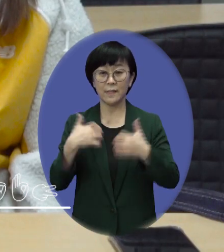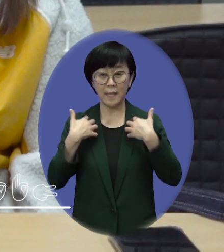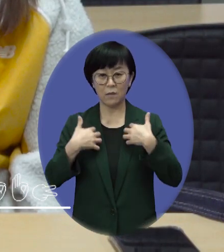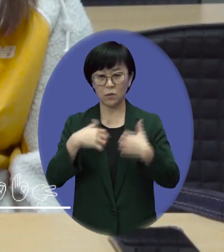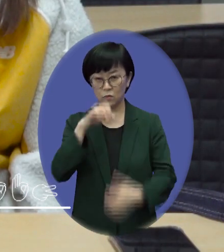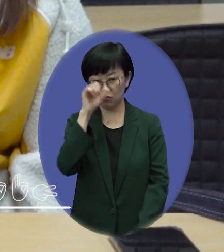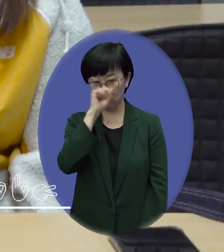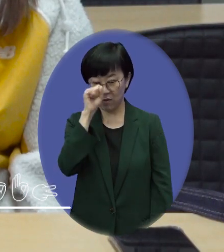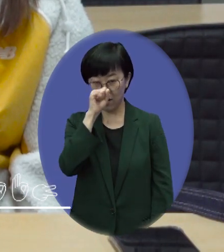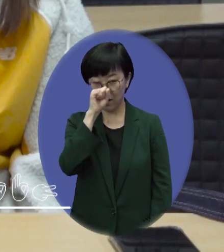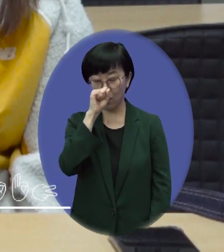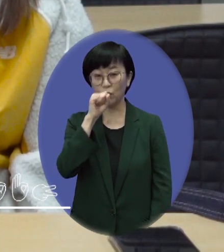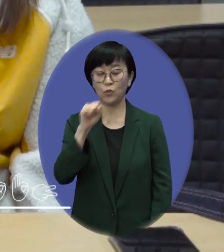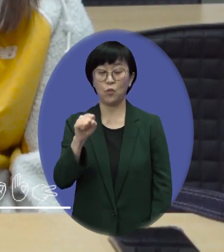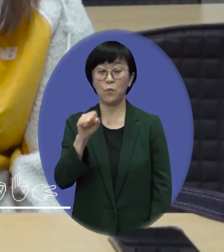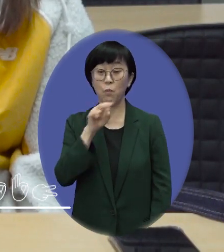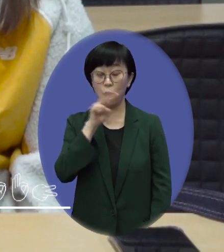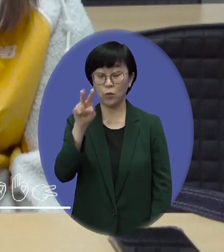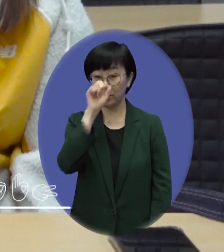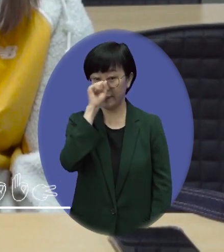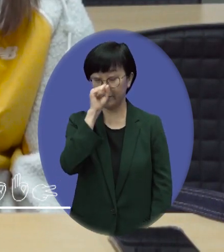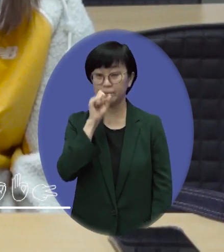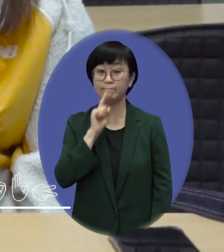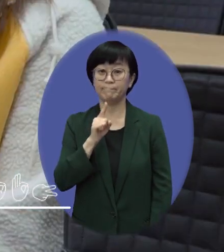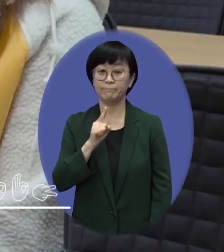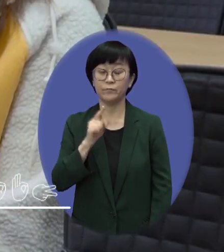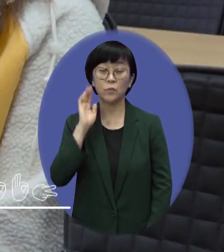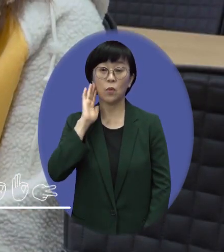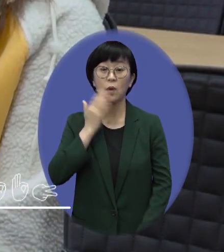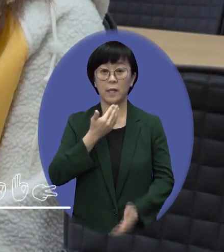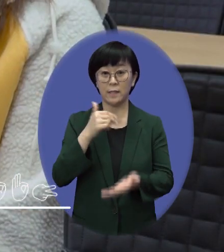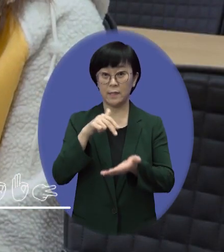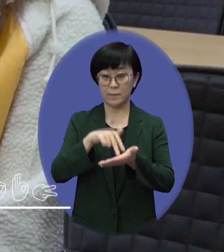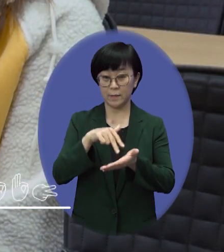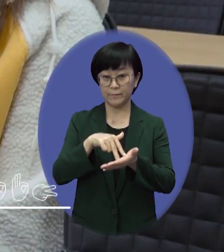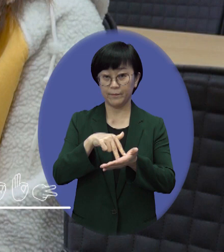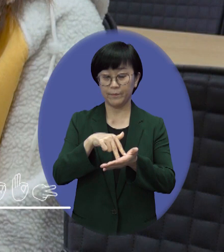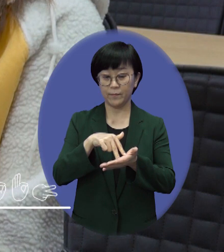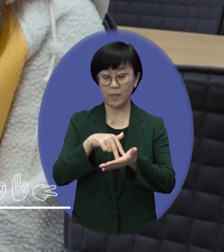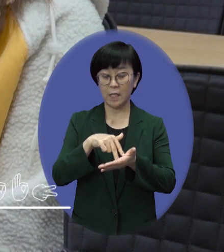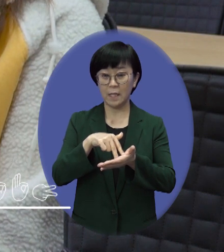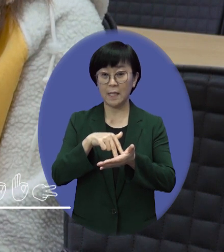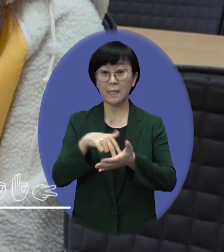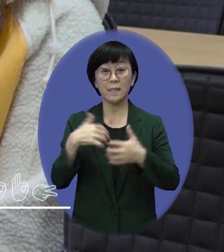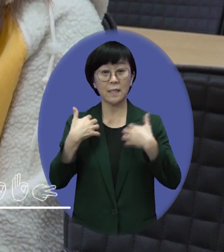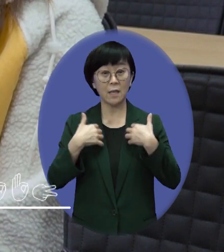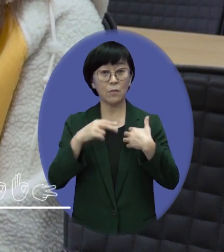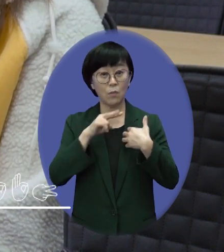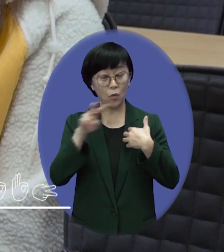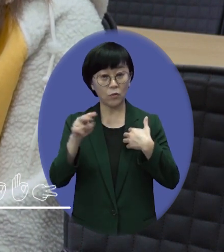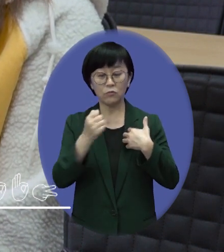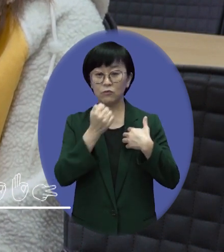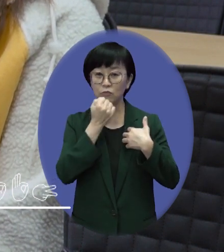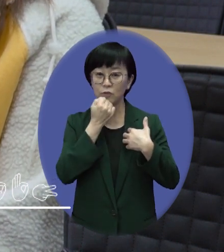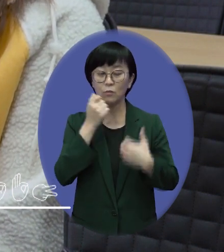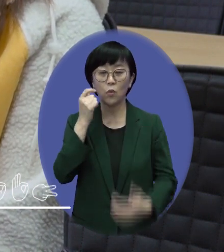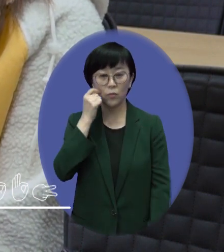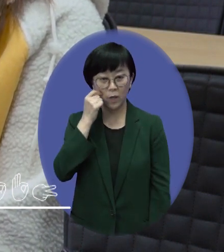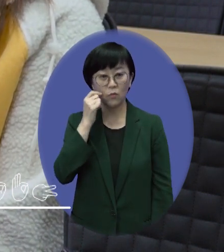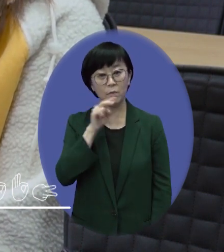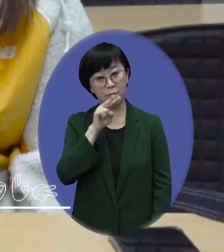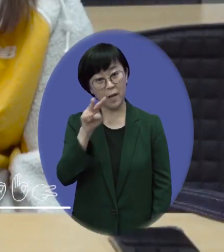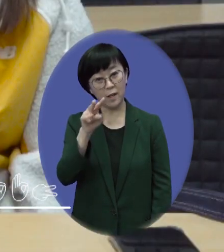우리는 되게 항상 재밌게 했었고 저도 되게 좋아하는 게임이었는데 농인분들은 그 게임을 웃지 못하고